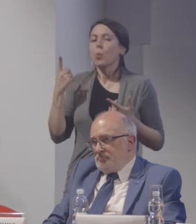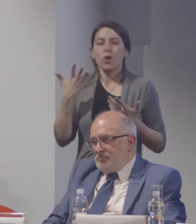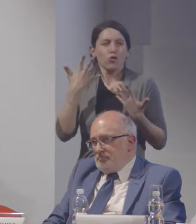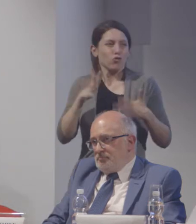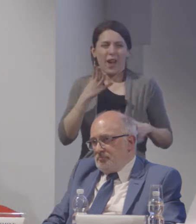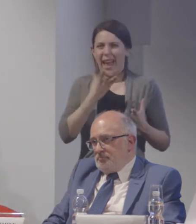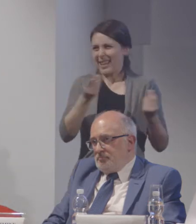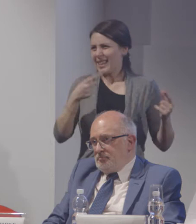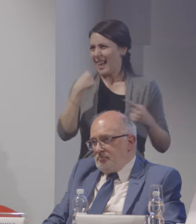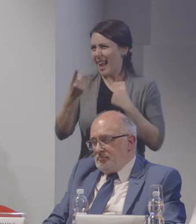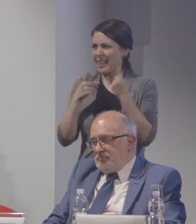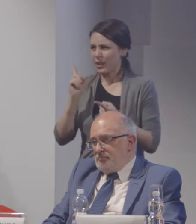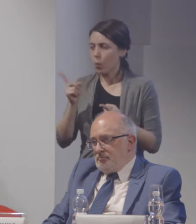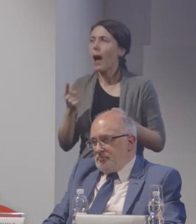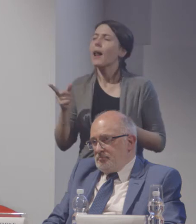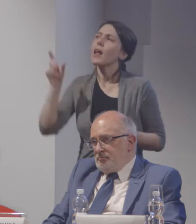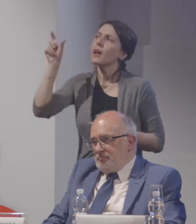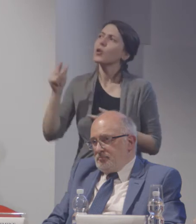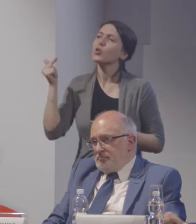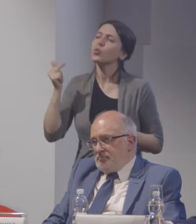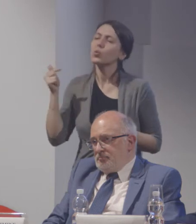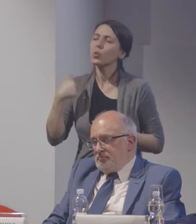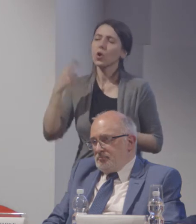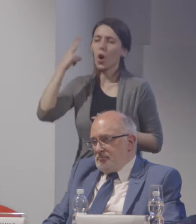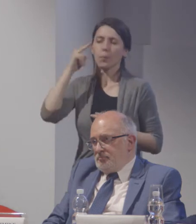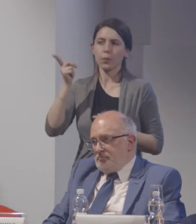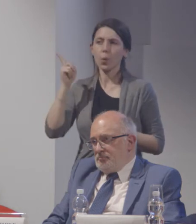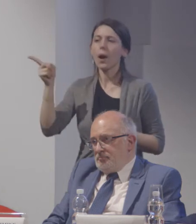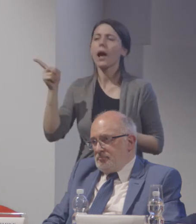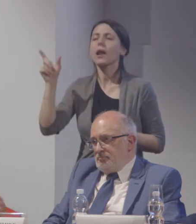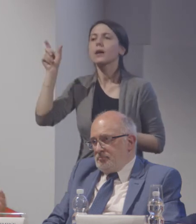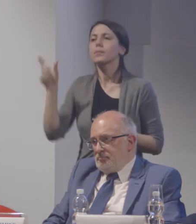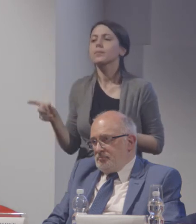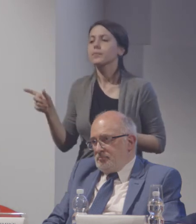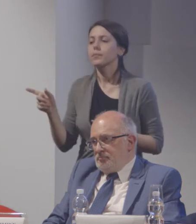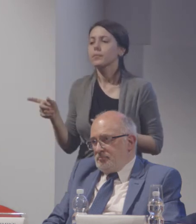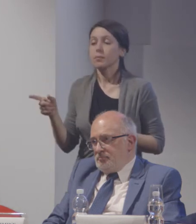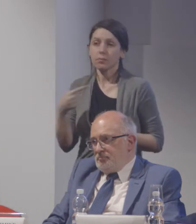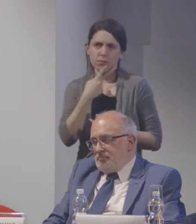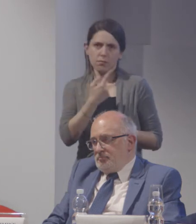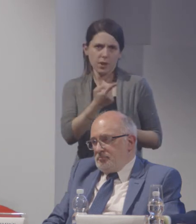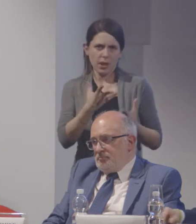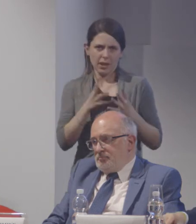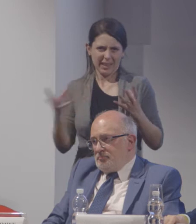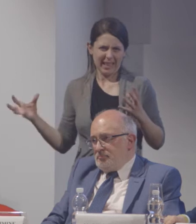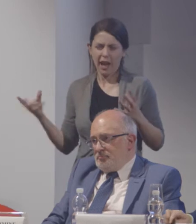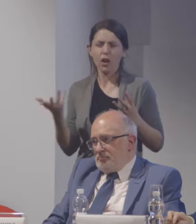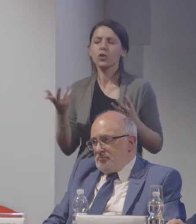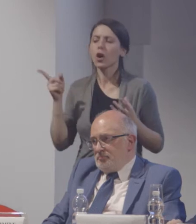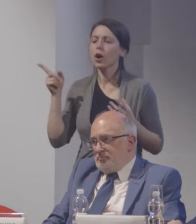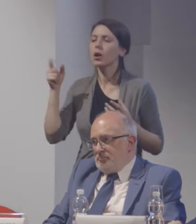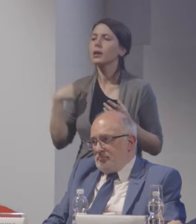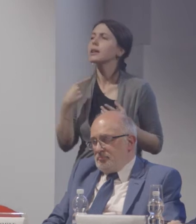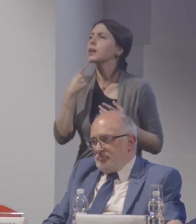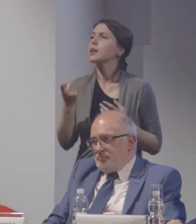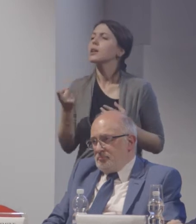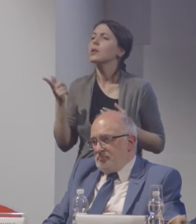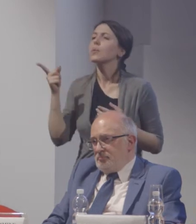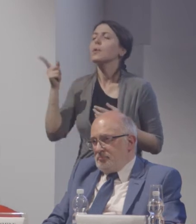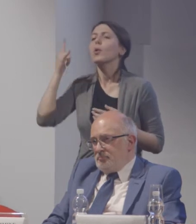già, qui di Mauro, che voglio ricordare, proprio quello di essere, qui è stato detto in modi vari, a me piace